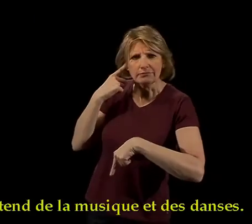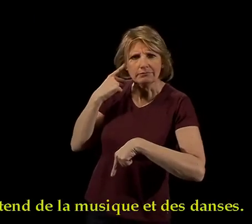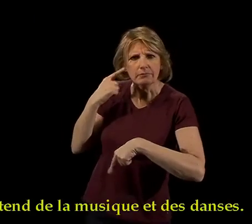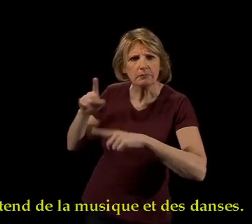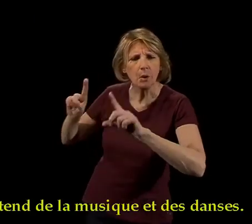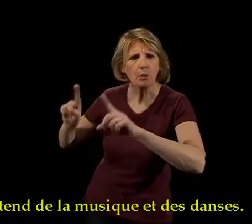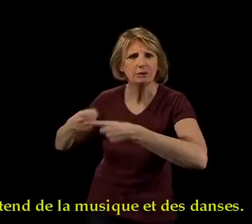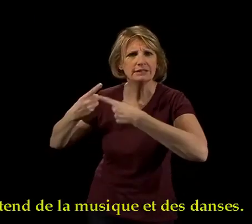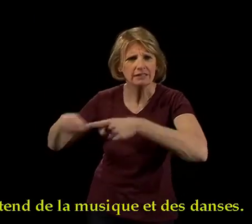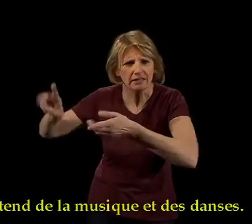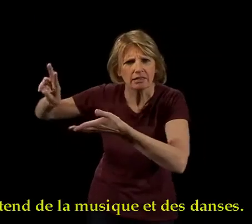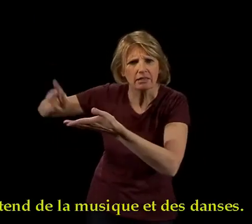de la musique et des danses.